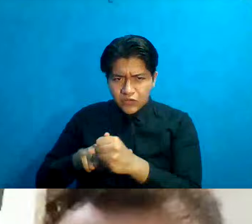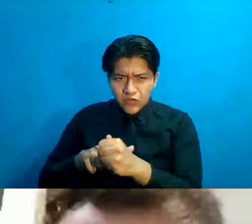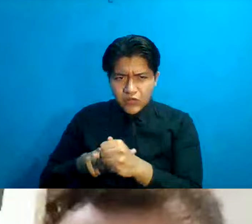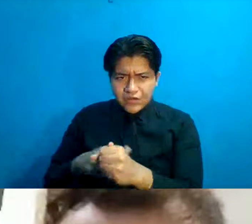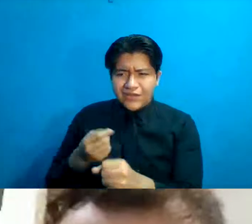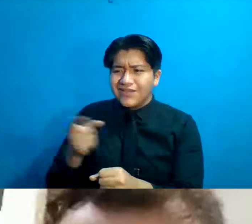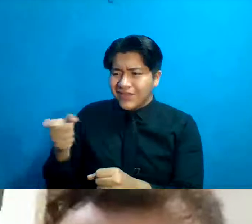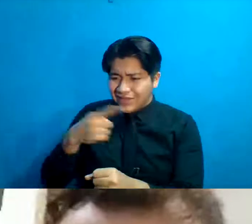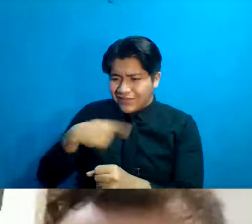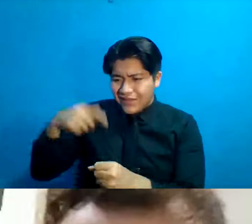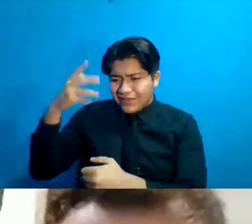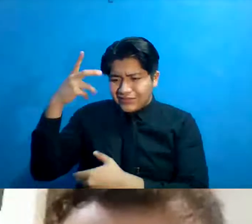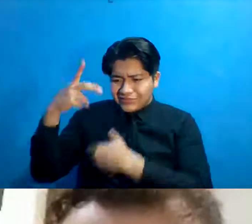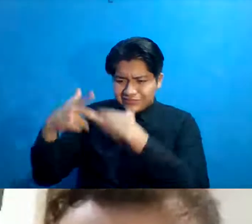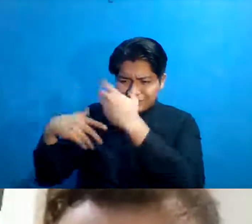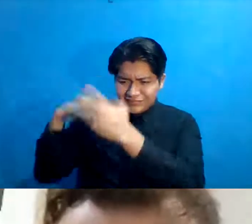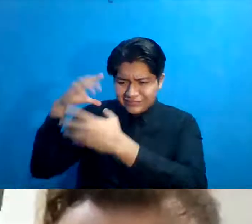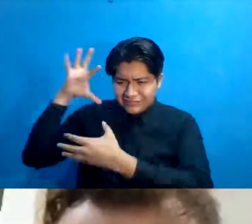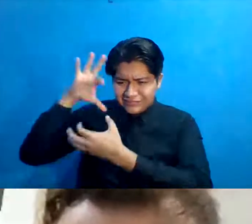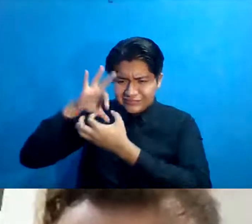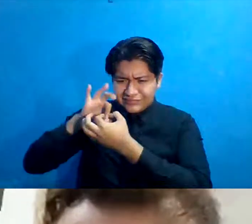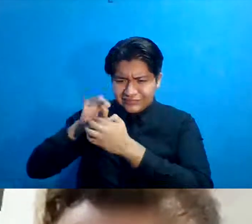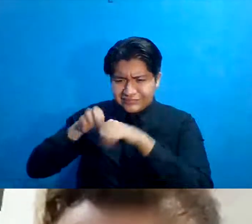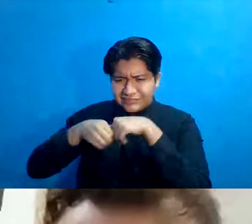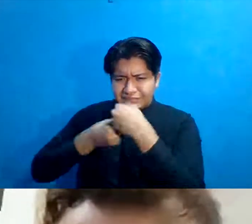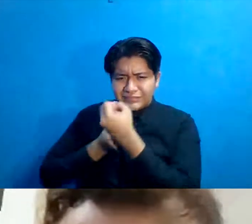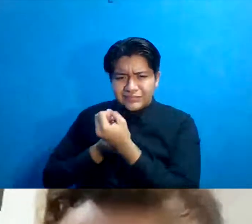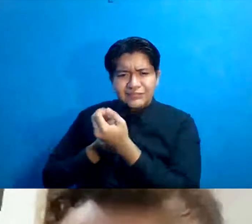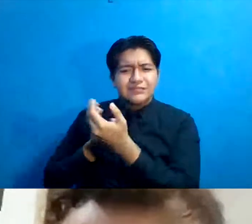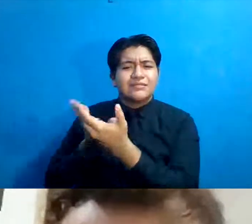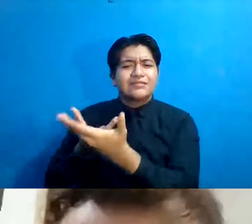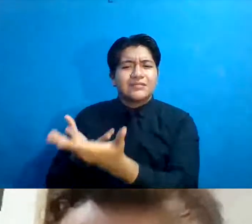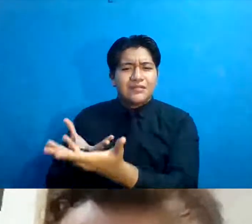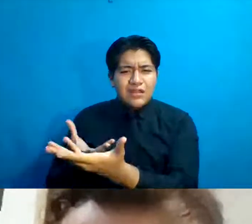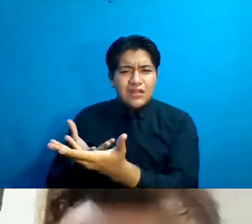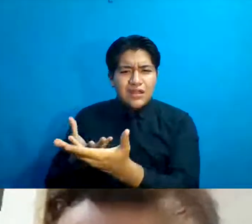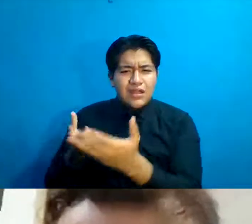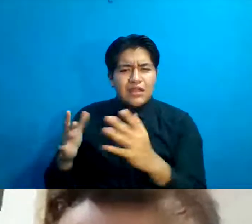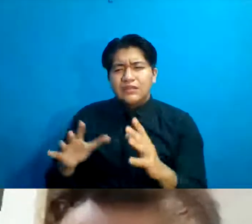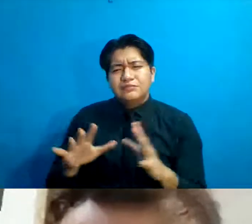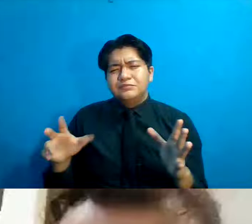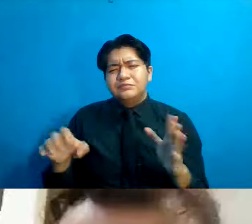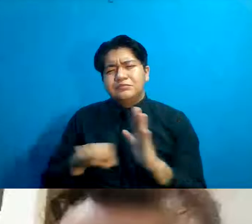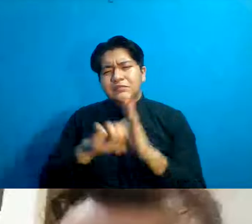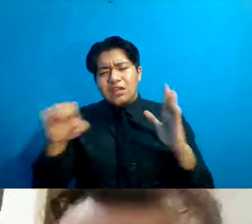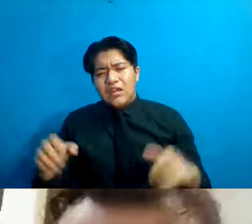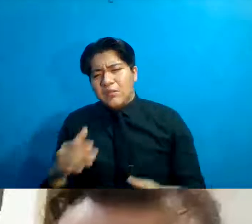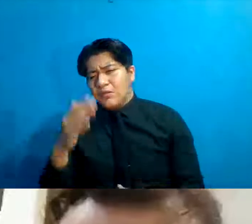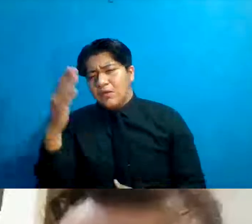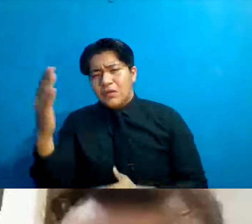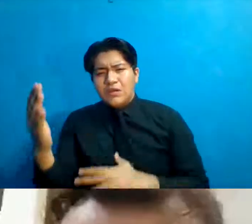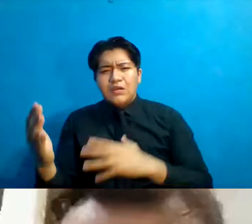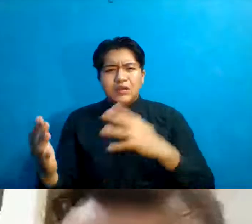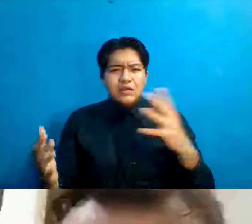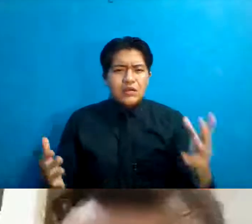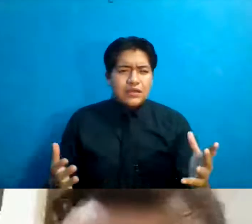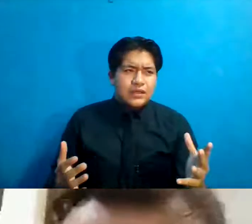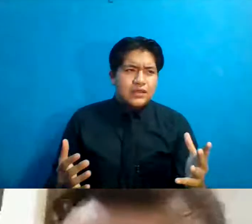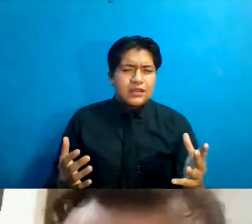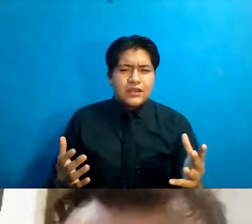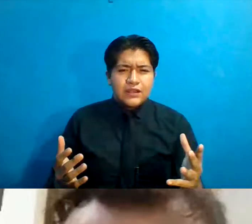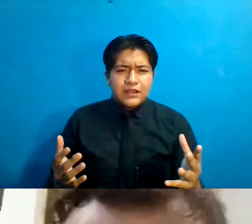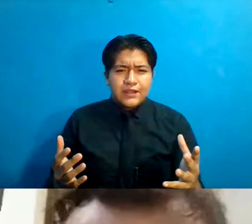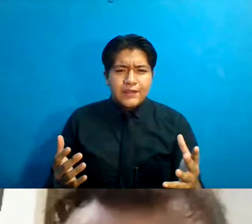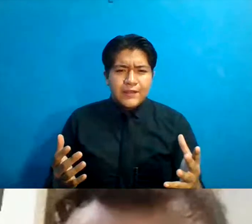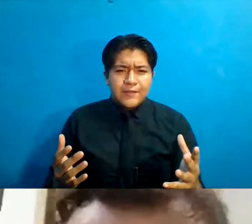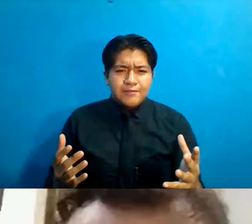manifiesta en una lengua vehicular, ya sea en las dos principales, puede que podamos, a manera